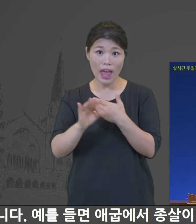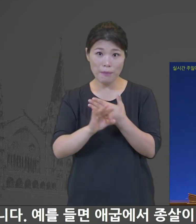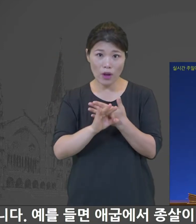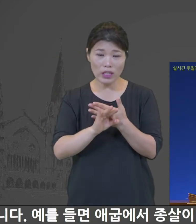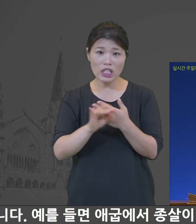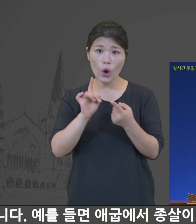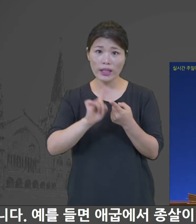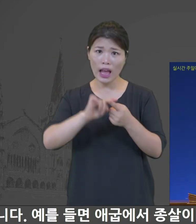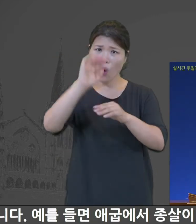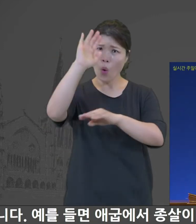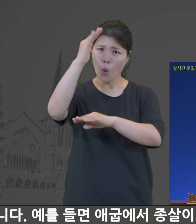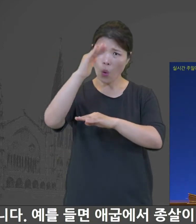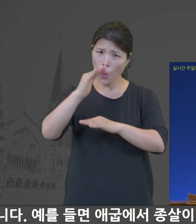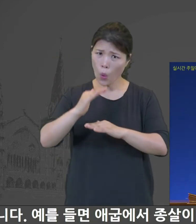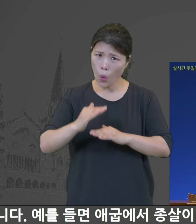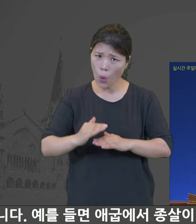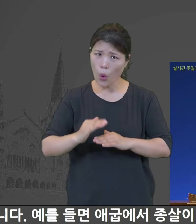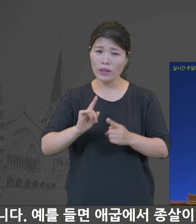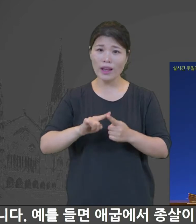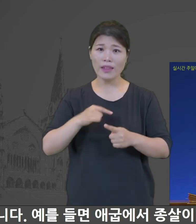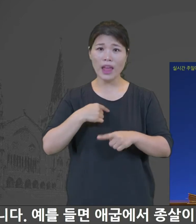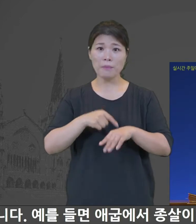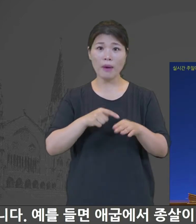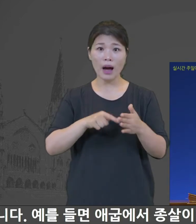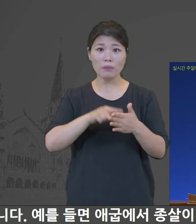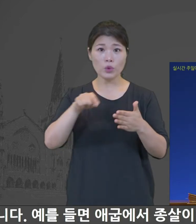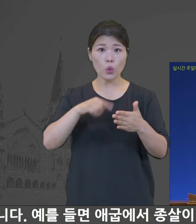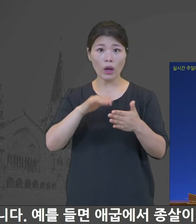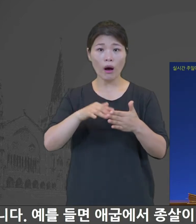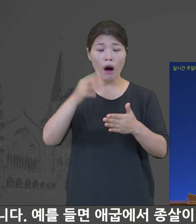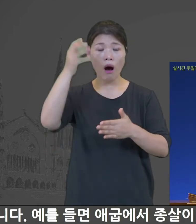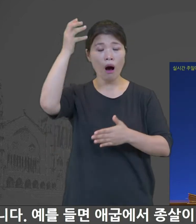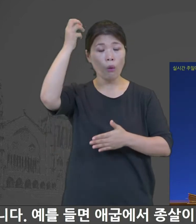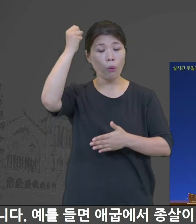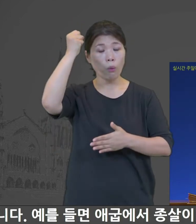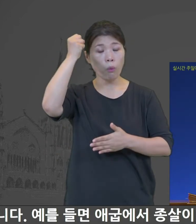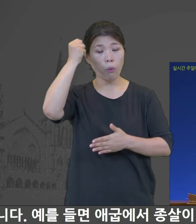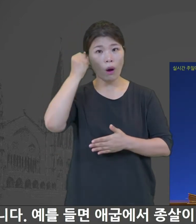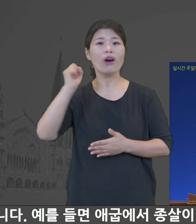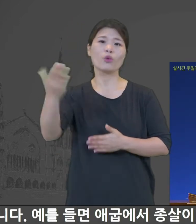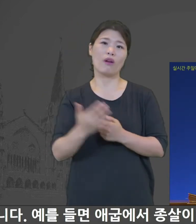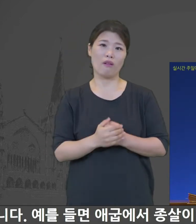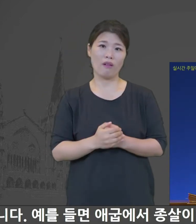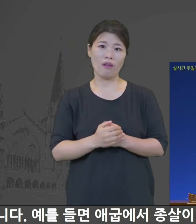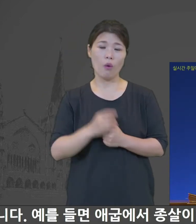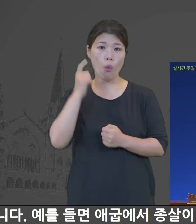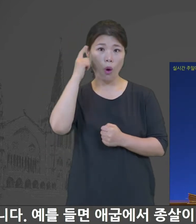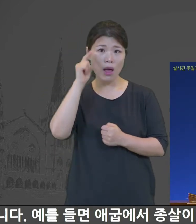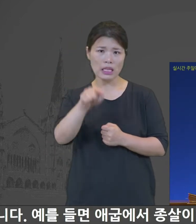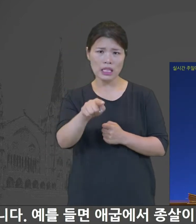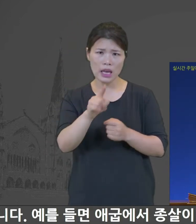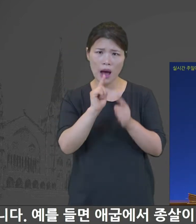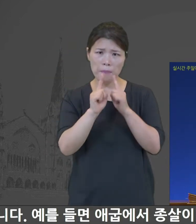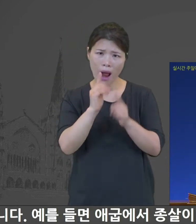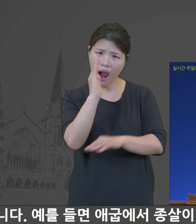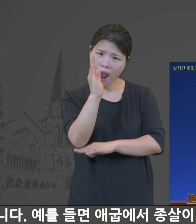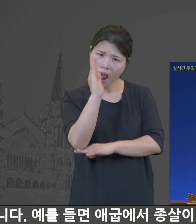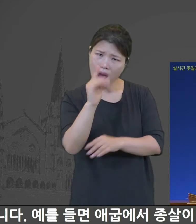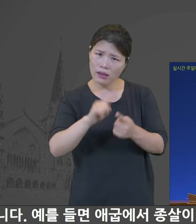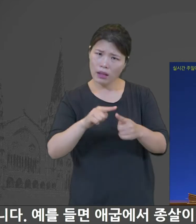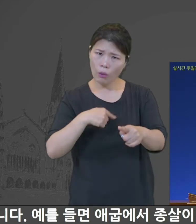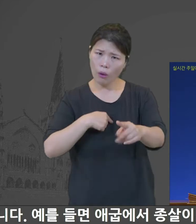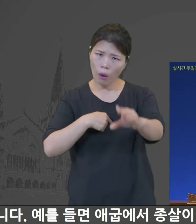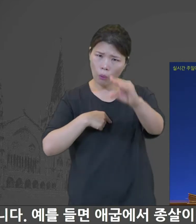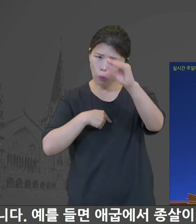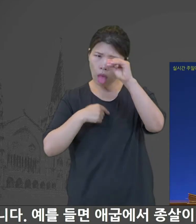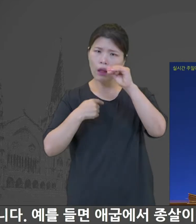이야기들이 내 마음속에 쏙 들어옵니다. 그 얘기들이 마치 내 얘기처럼 잘 반응이 되는